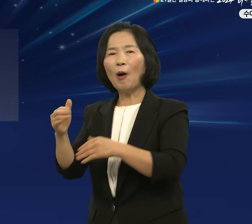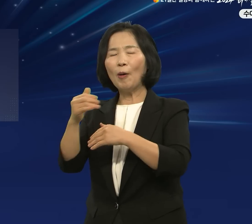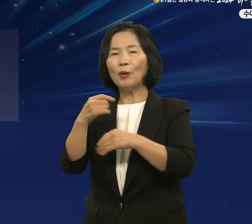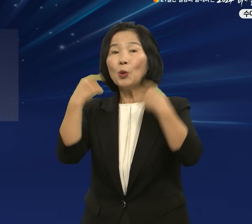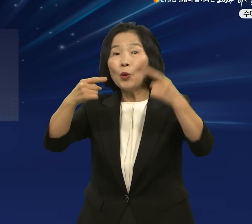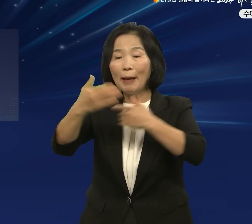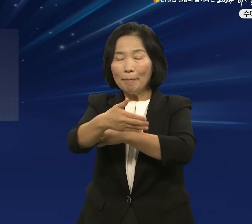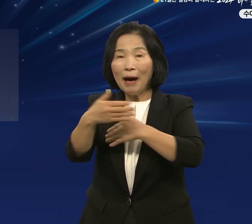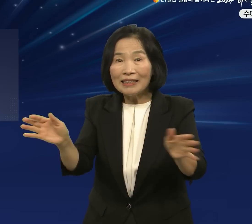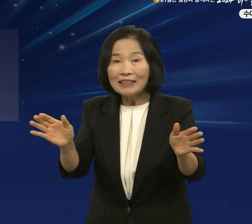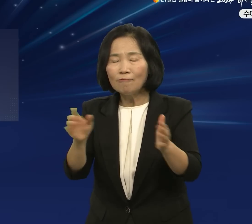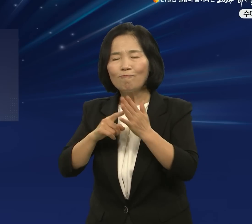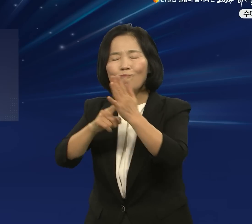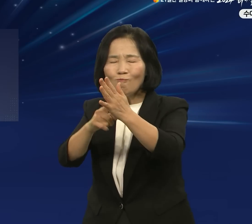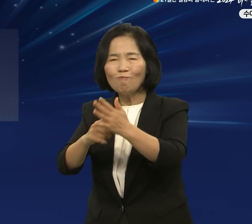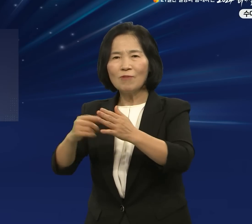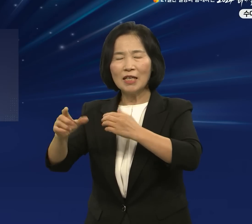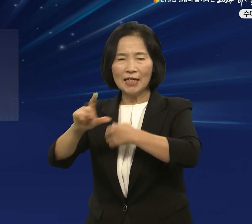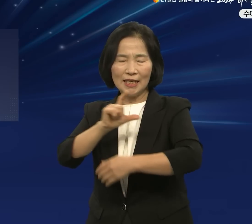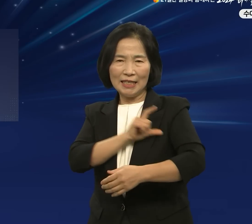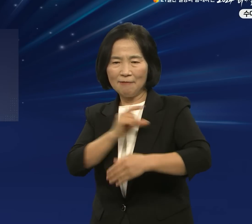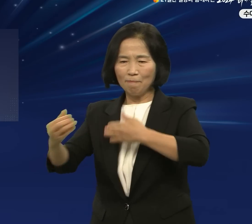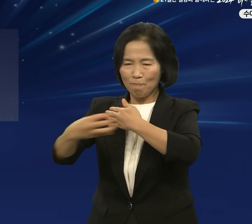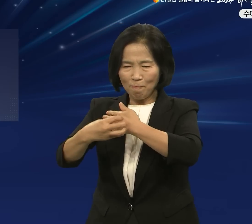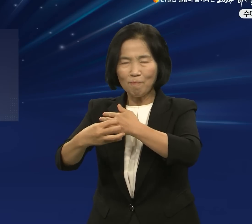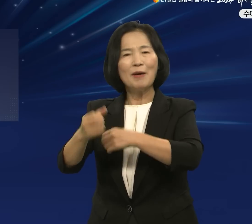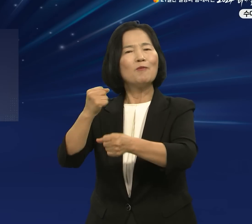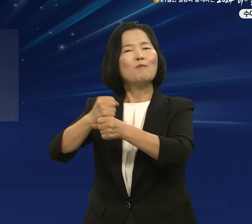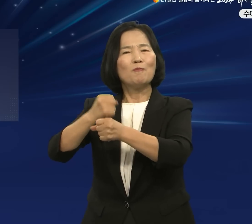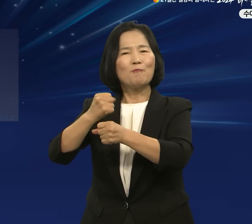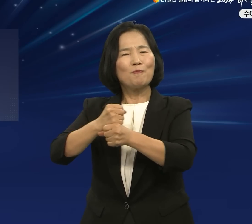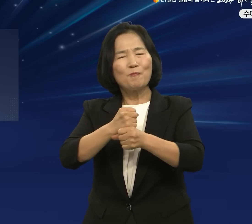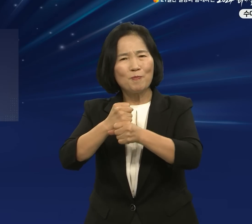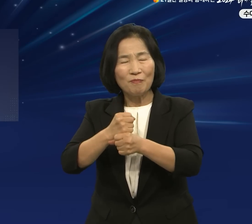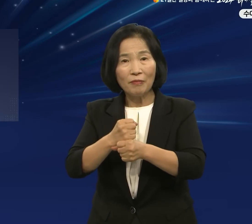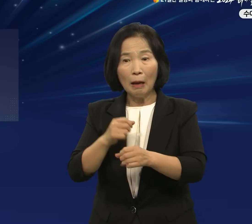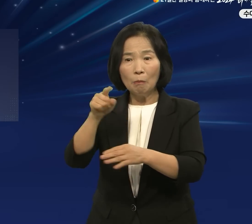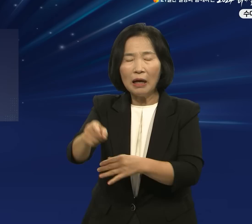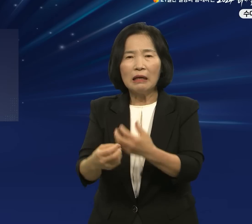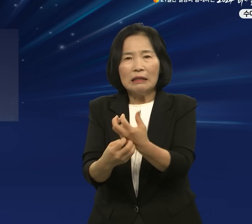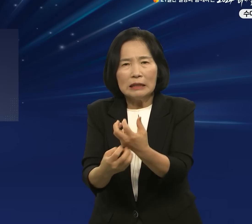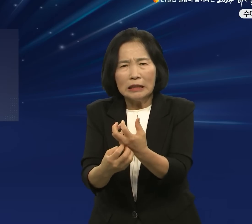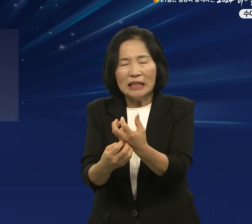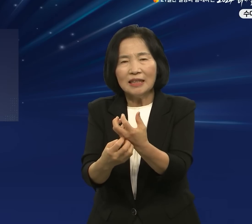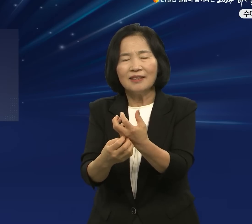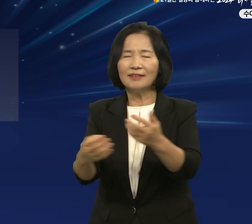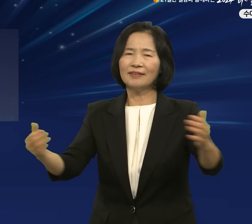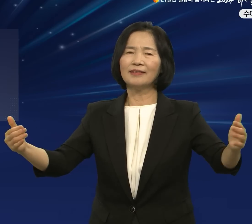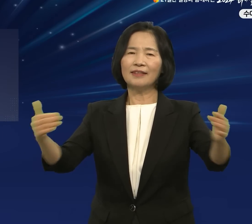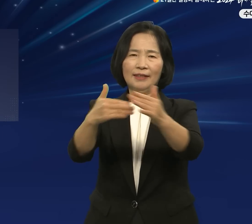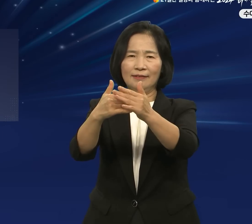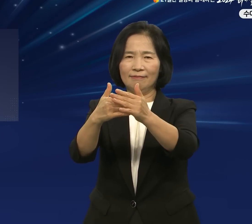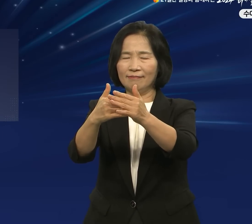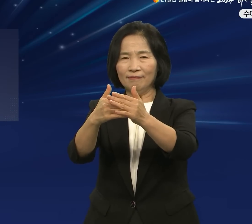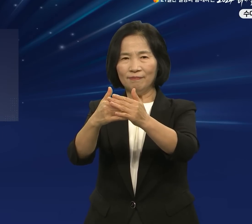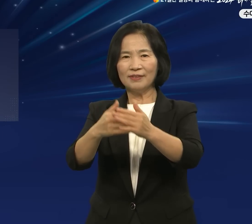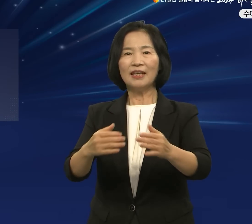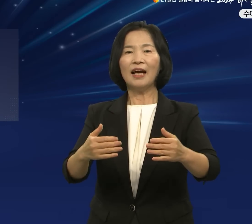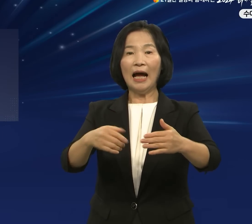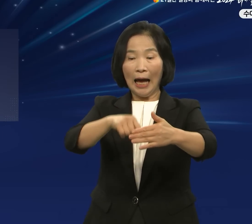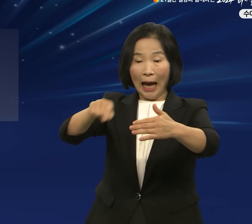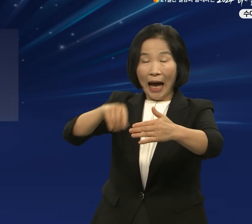12월에 한 데서 벌벌 떨면서 이제 콩을 삶지 않아도 되었습니다. 모든 작업을